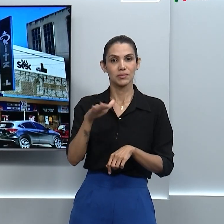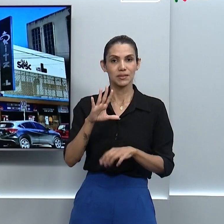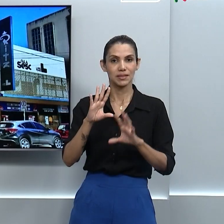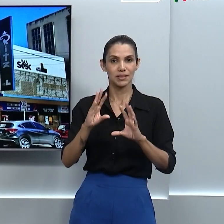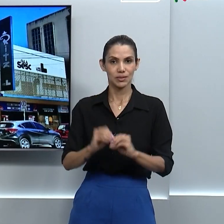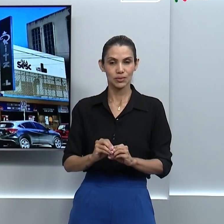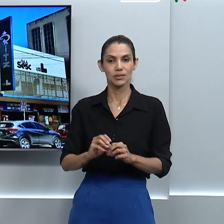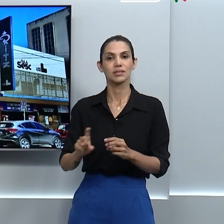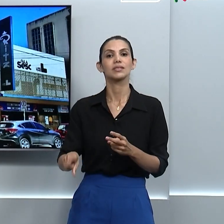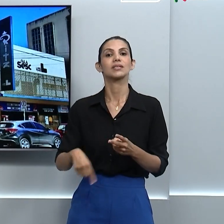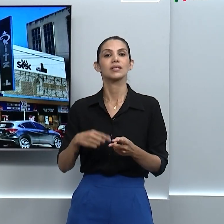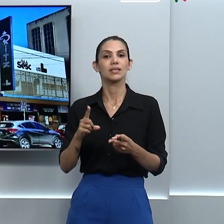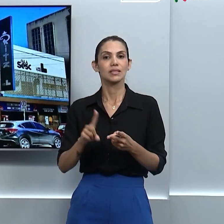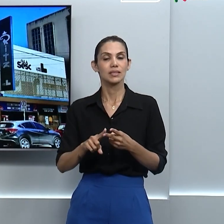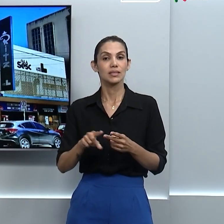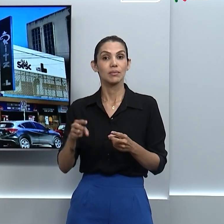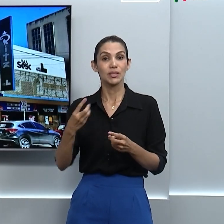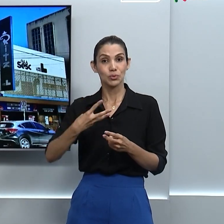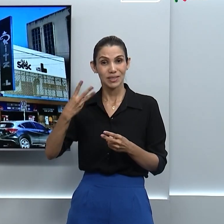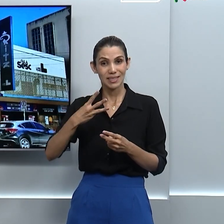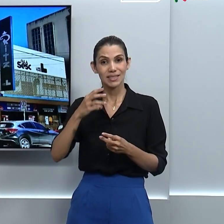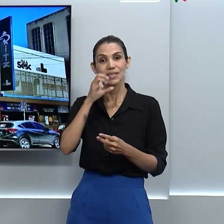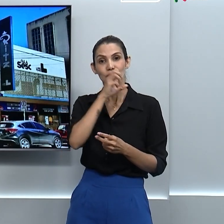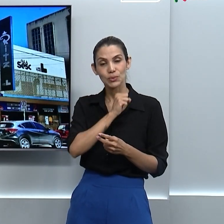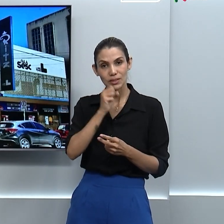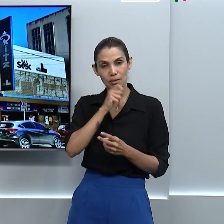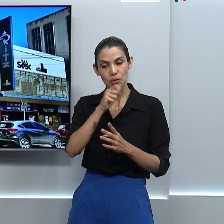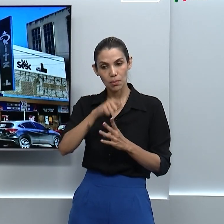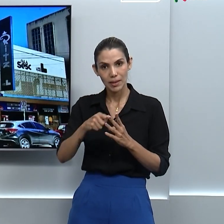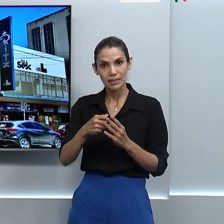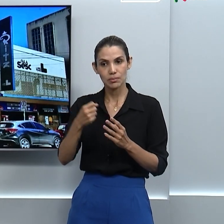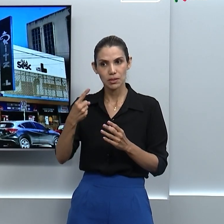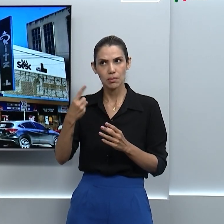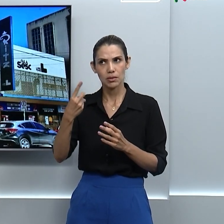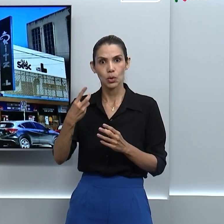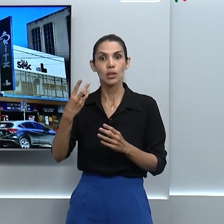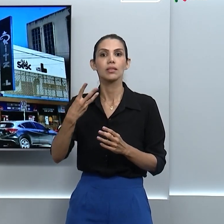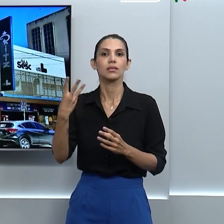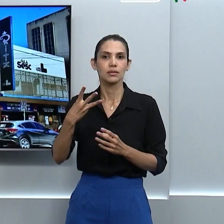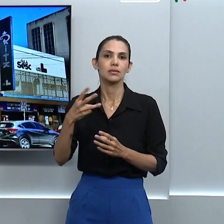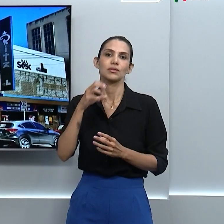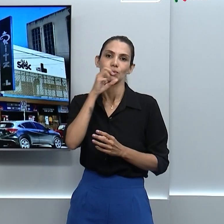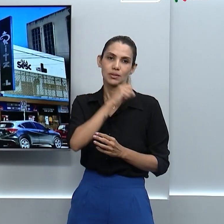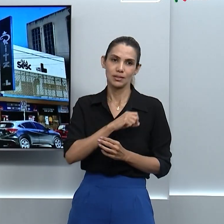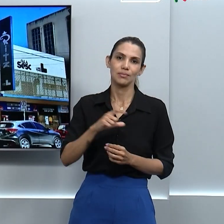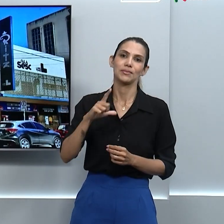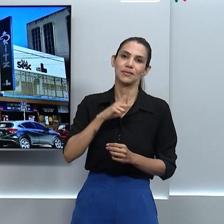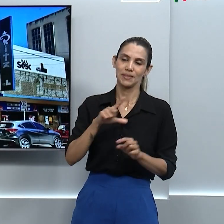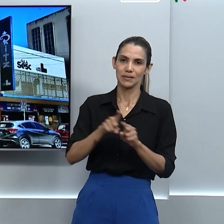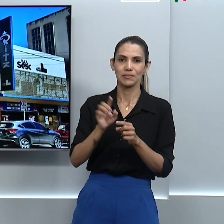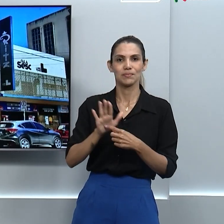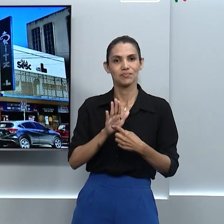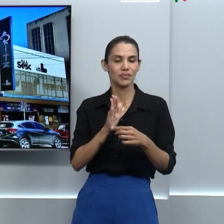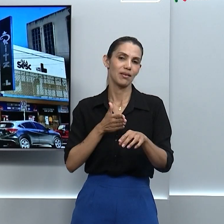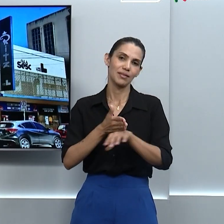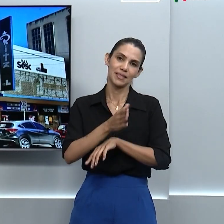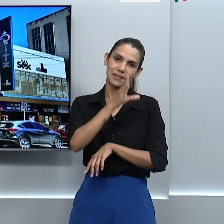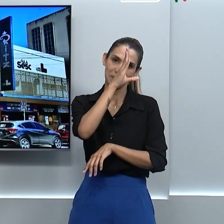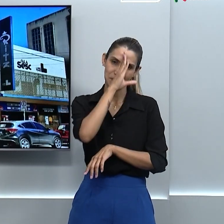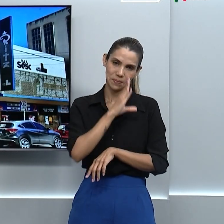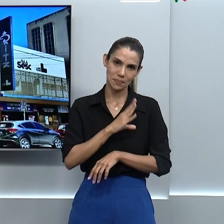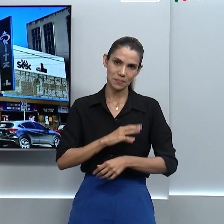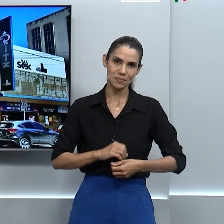noite. E também nos terceiros sábados de cada mês, às 11 da manhã. A entrada totalmente gratuita.